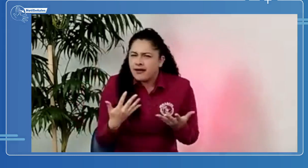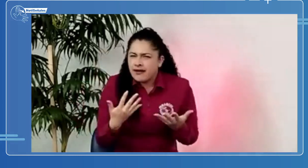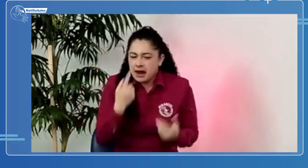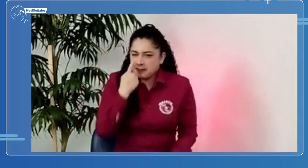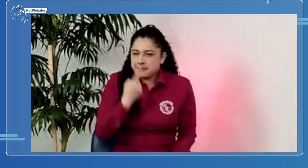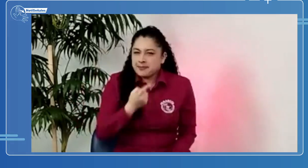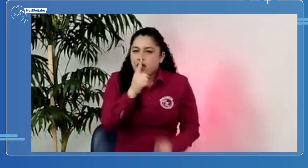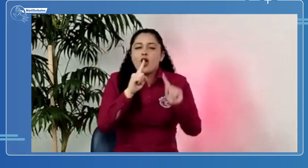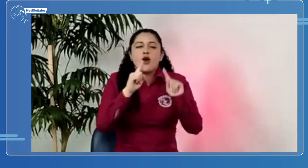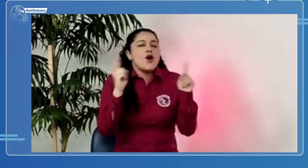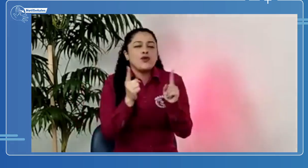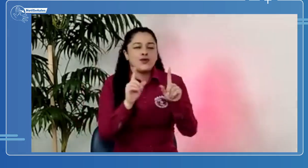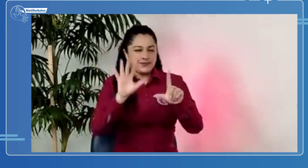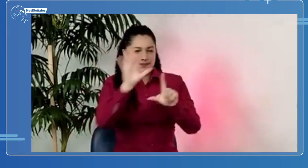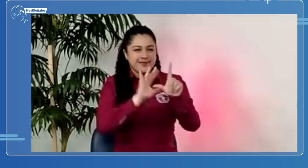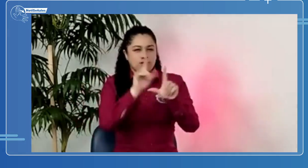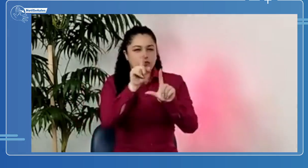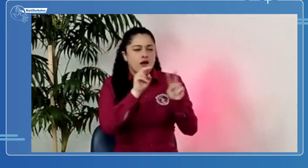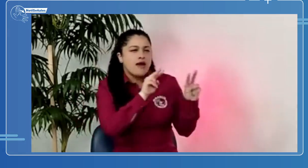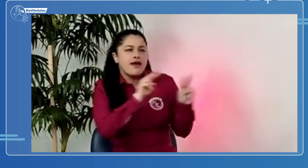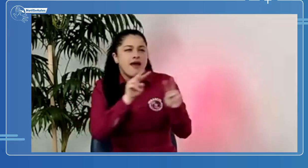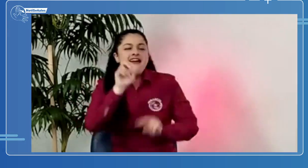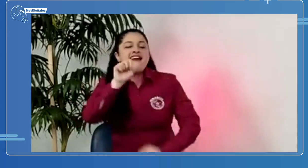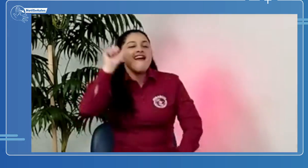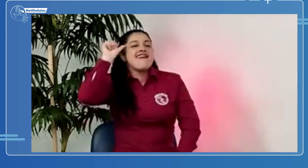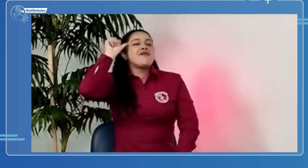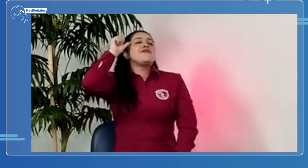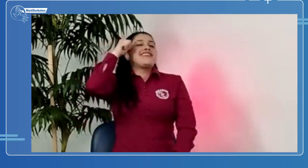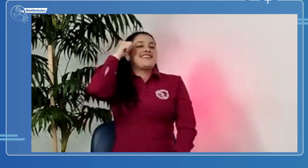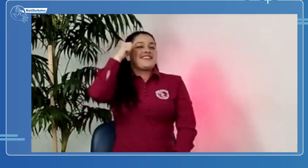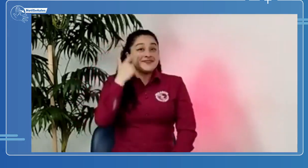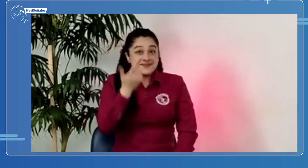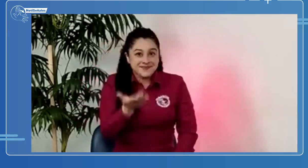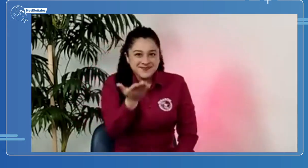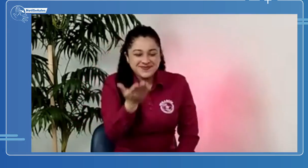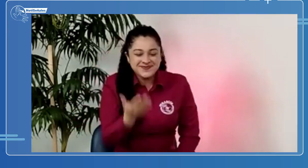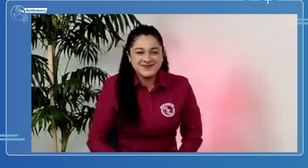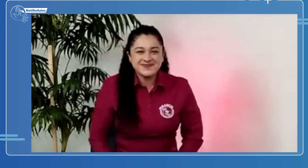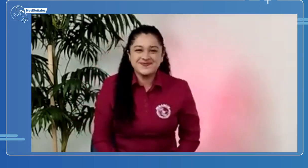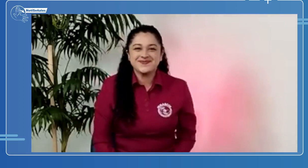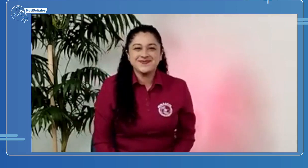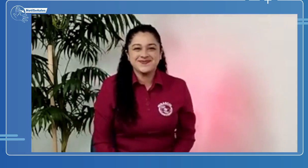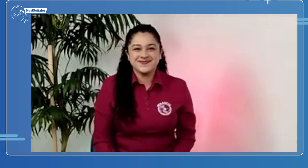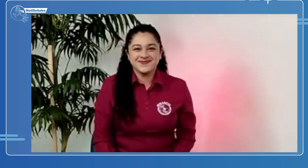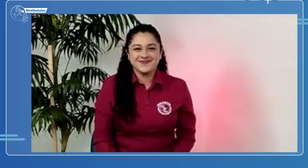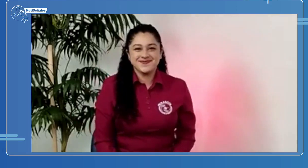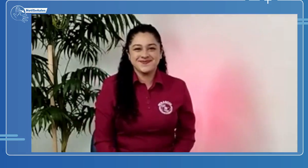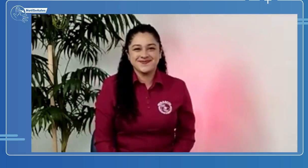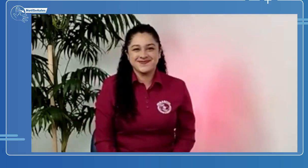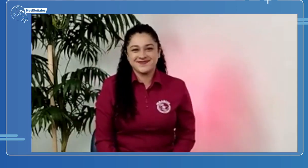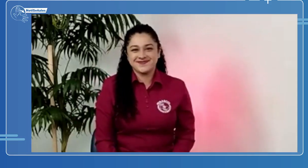hemos trabajado en este proceso que quiero mostrarles un poco sobre lo que hemos trabajado antes.